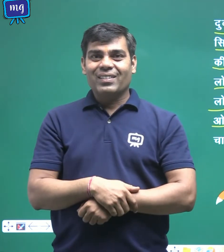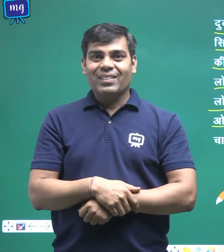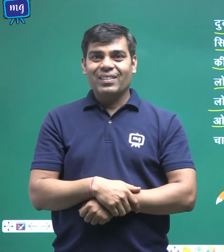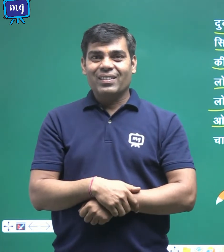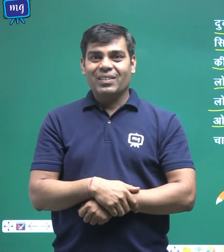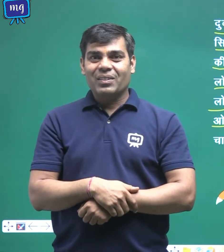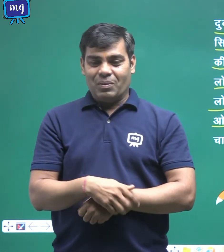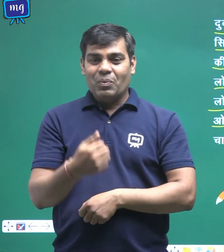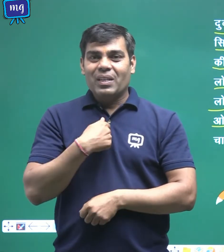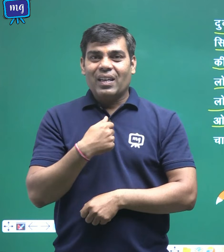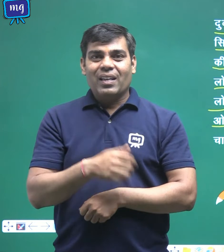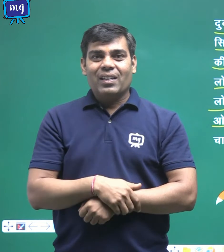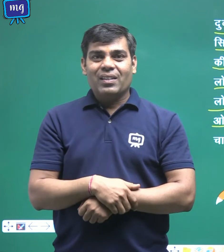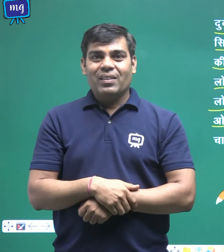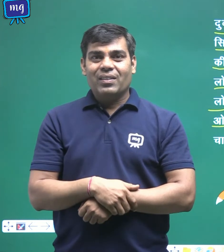मुझे